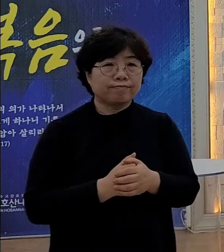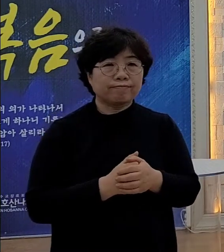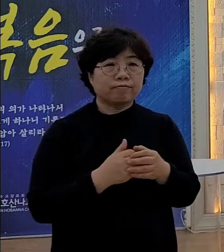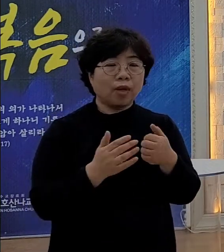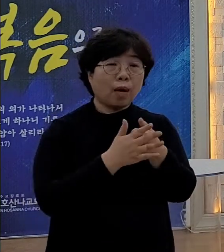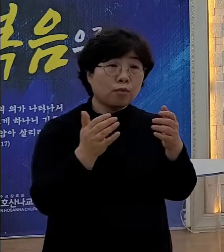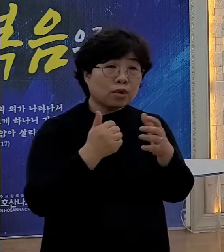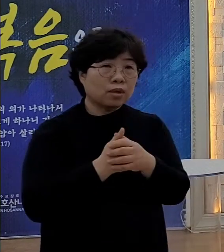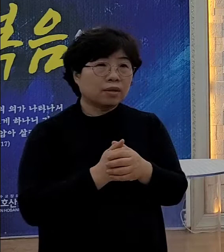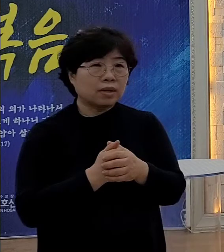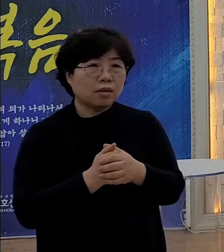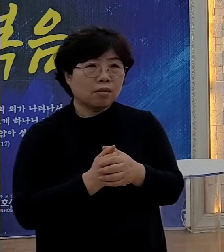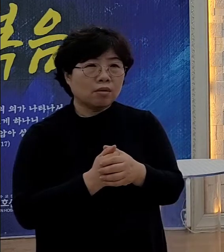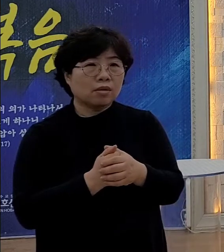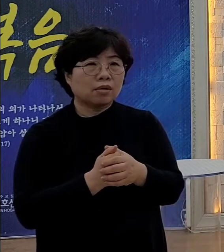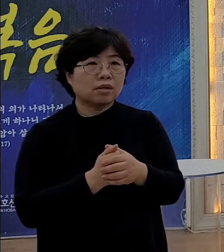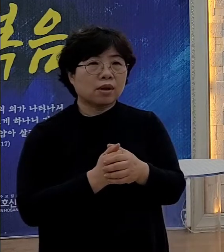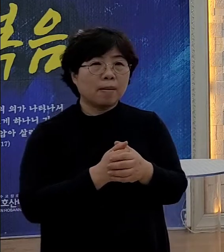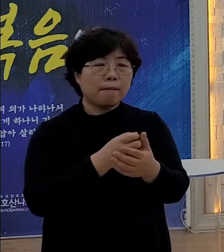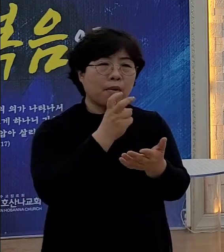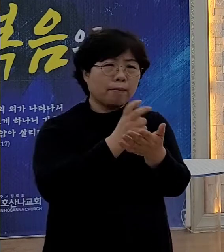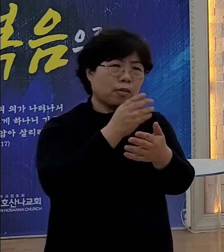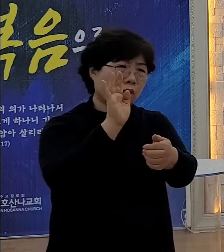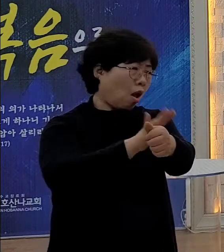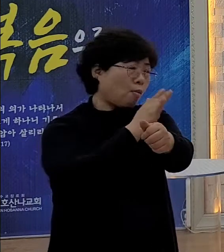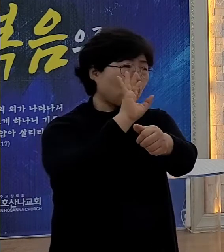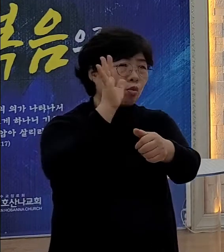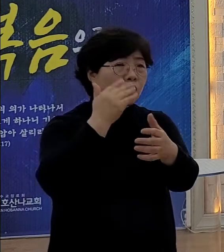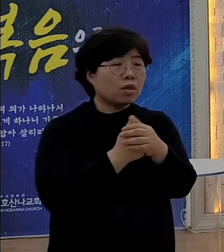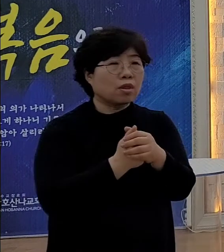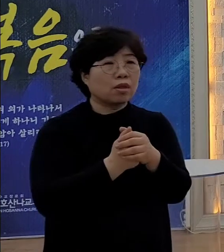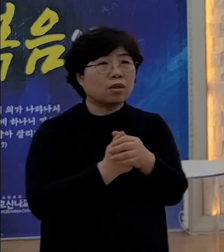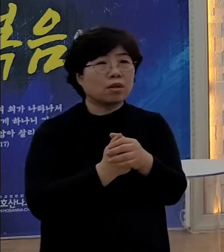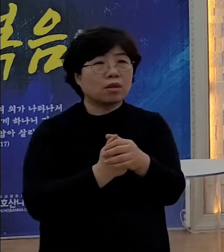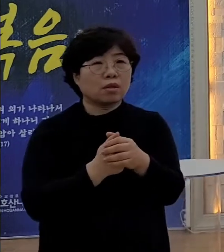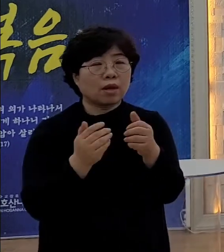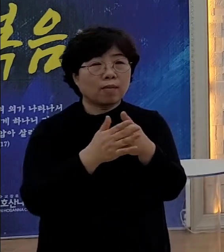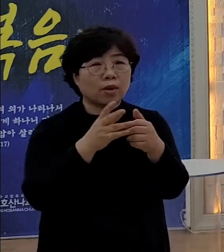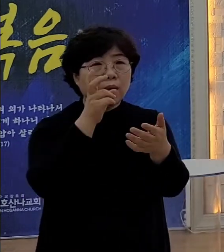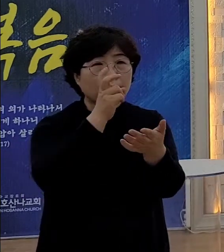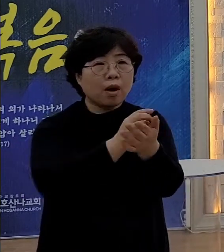이 조항이 위헌이라고 우리 개인의 어떤 인격을